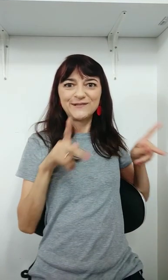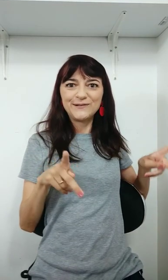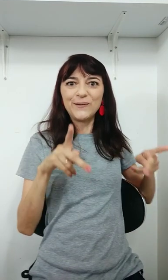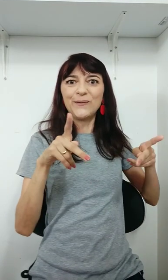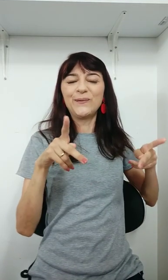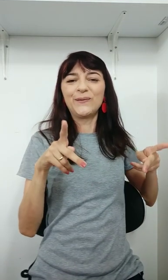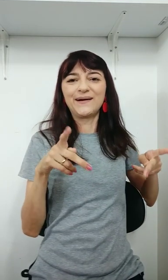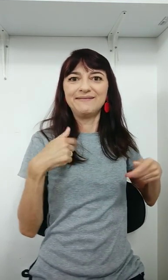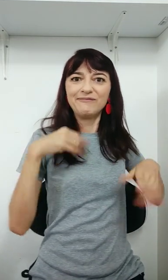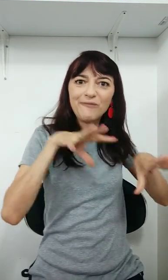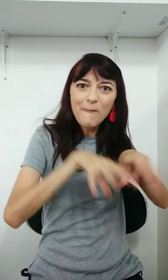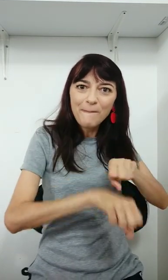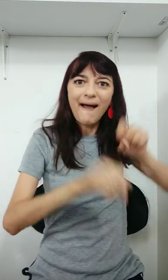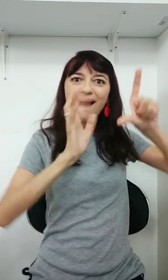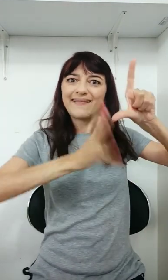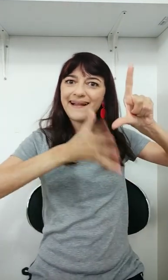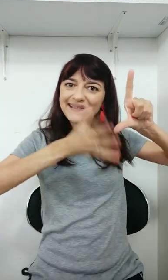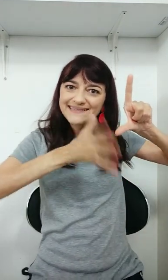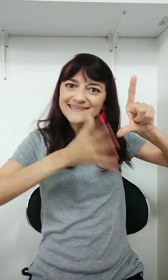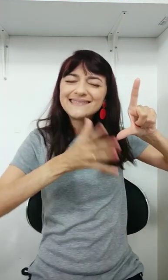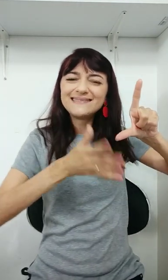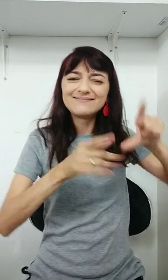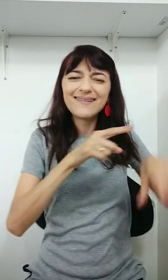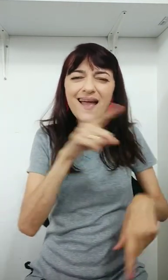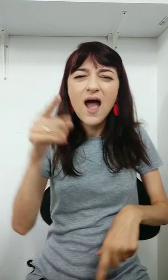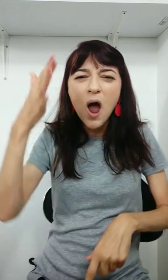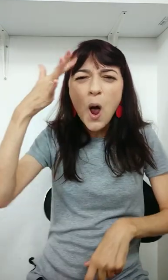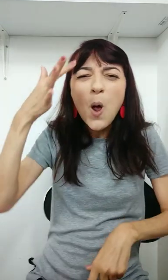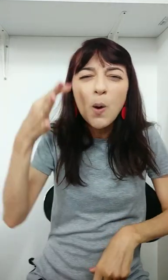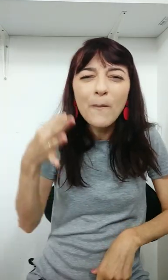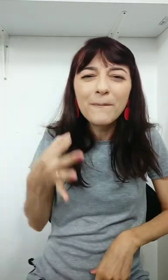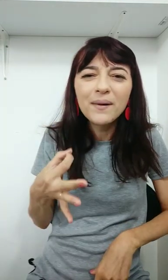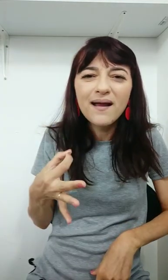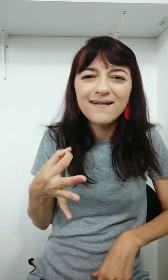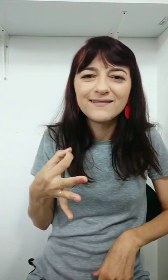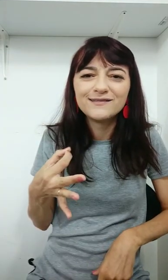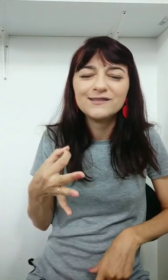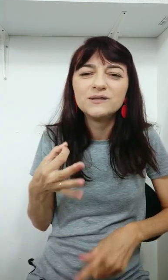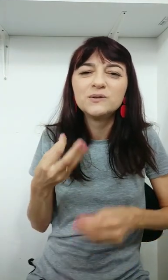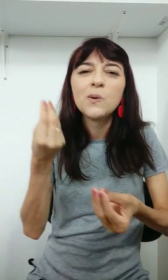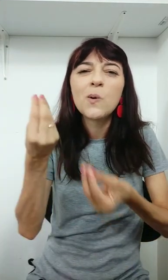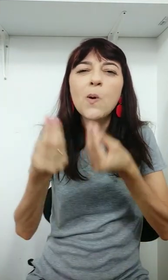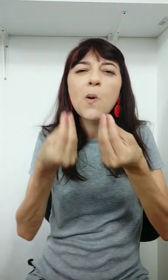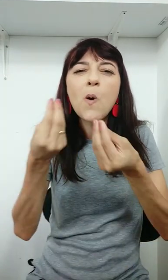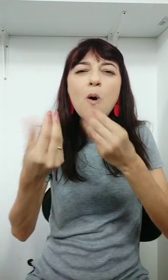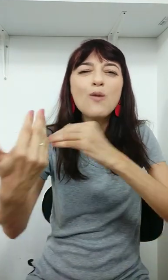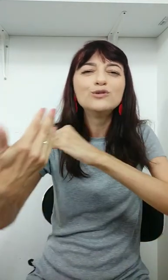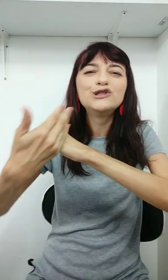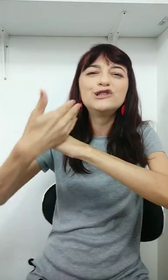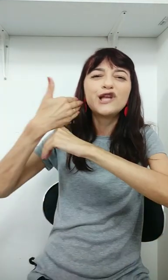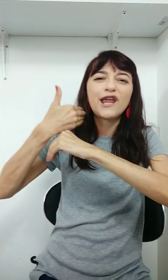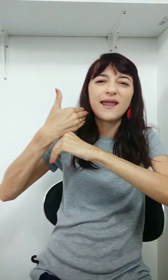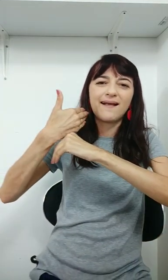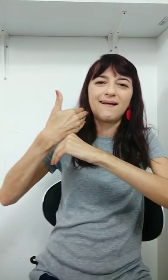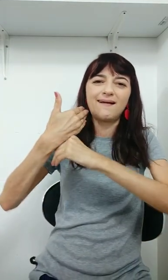ensinando vocês, isso também é o meu trabalho, né? No meu dia a dia, estou aqui ensinando para vocês Libras. Vocês compreendem isso, gente? Né? Então,